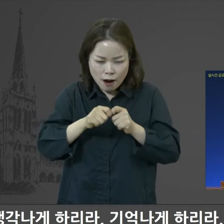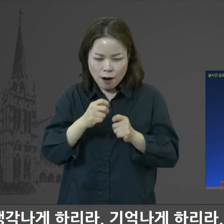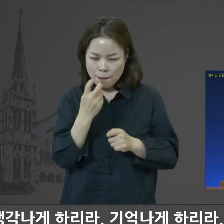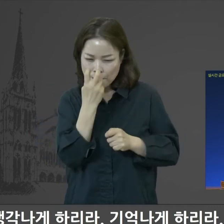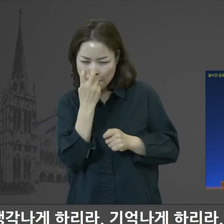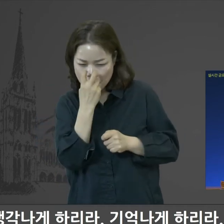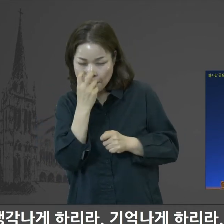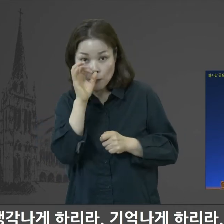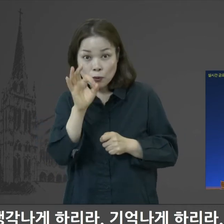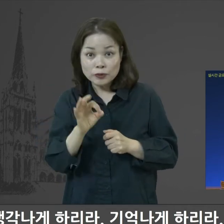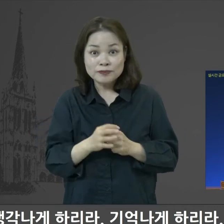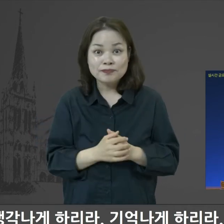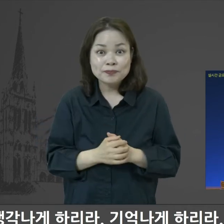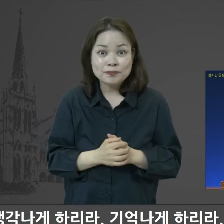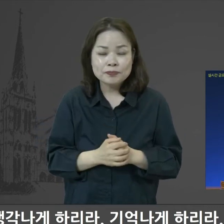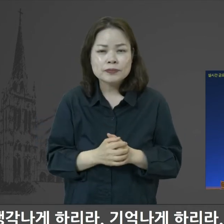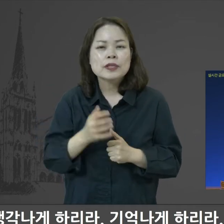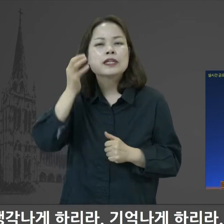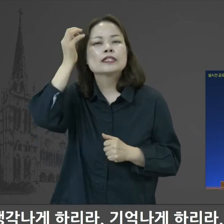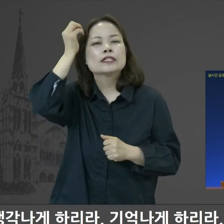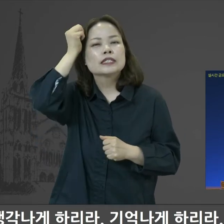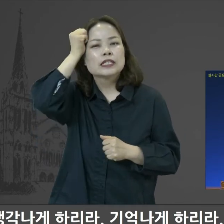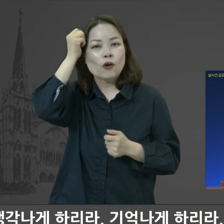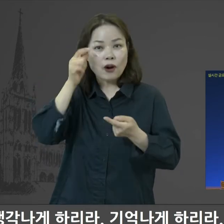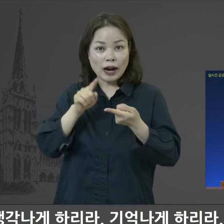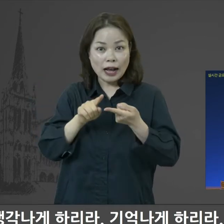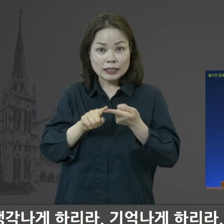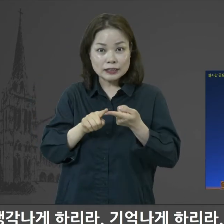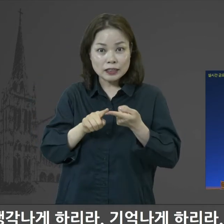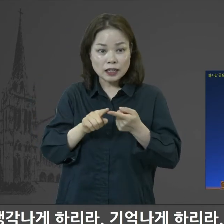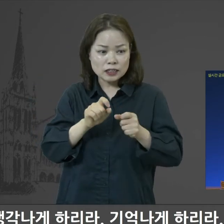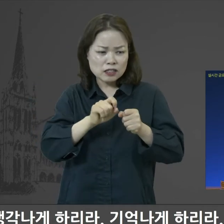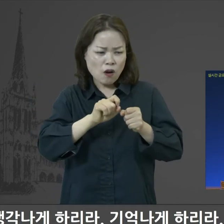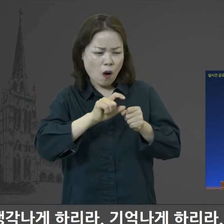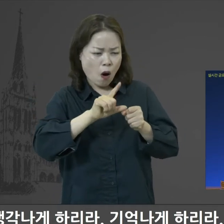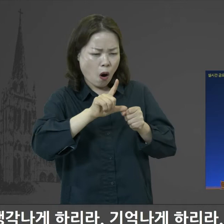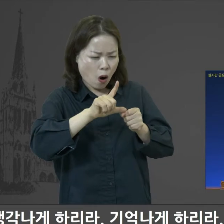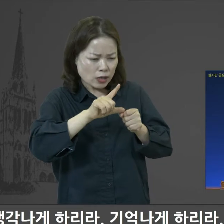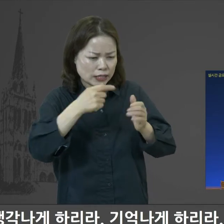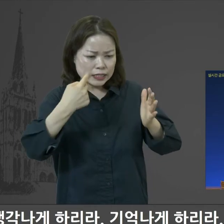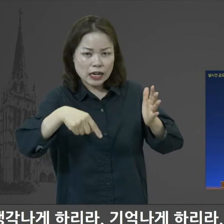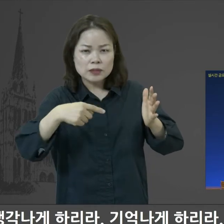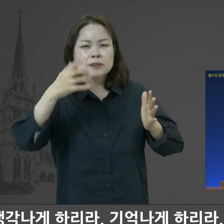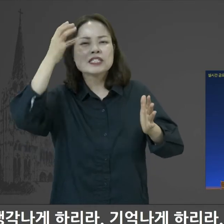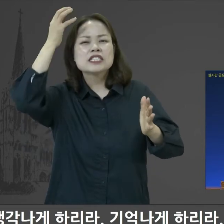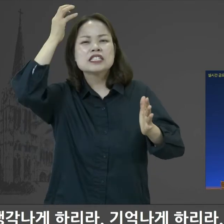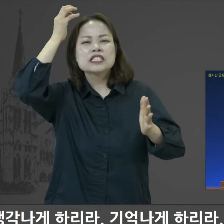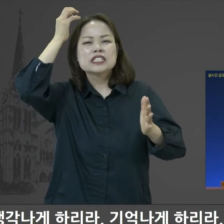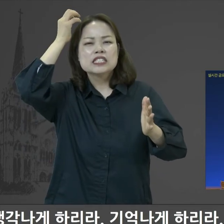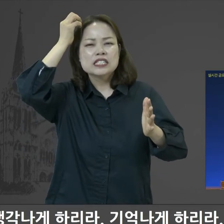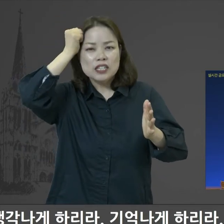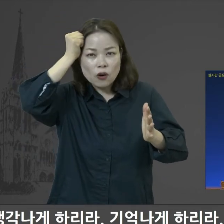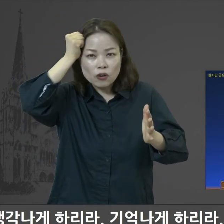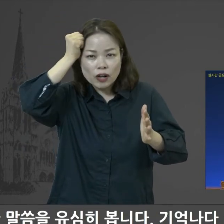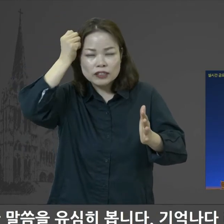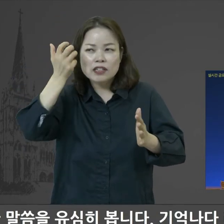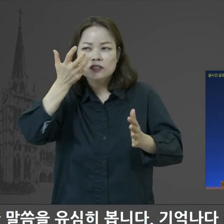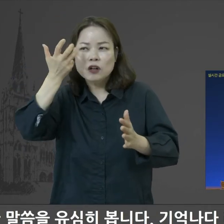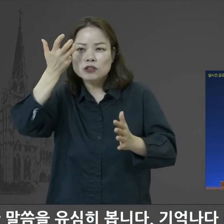근데 이 기억나다는 거에 거의 모든 가르침은요, 이 기억나다는 거 성령의 역사,